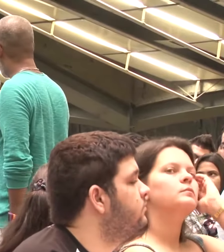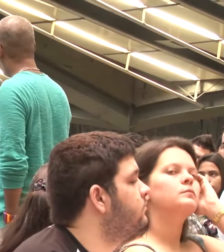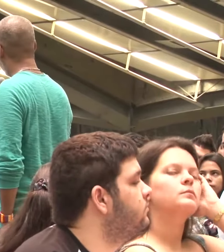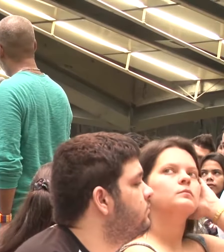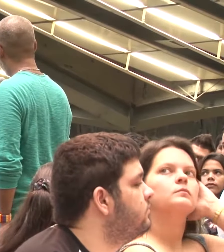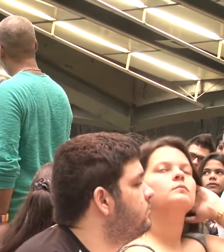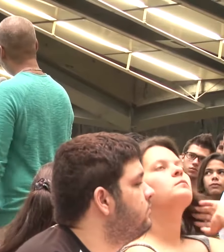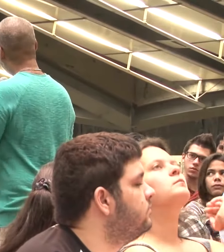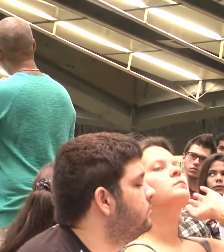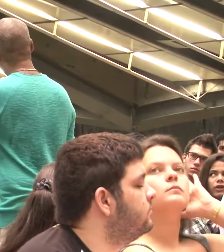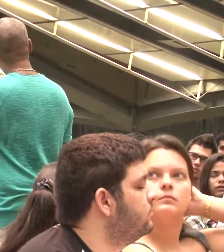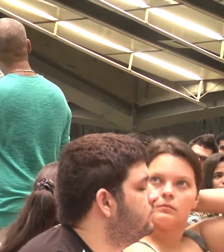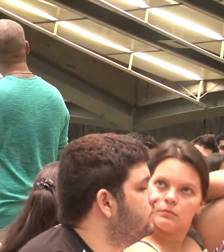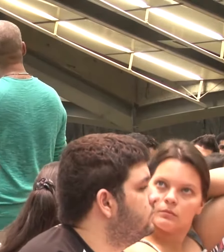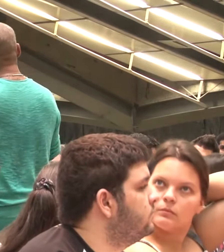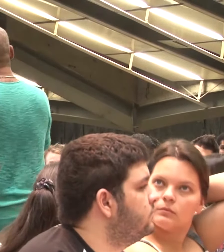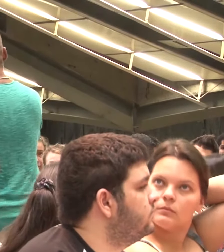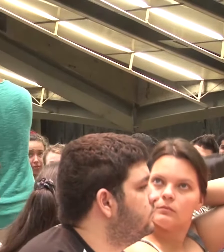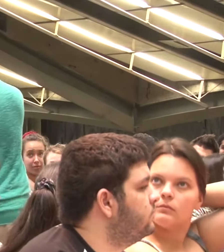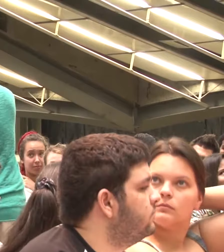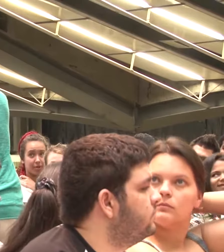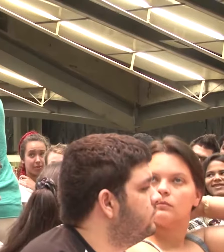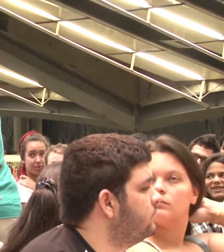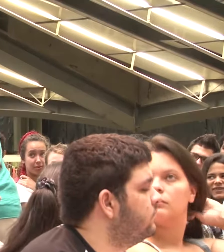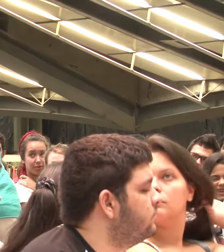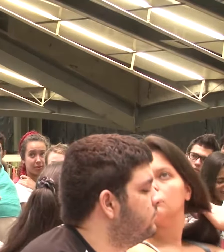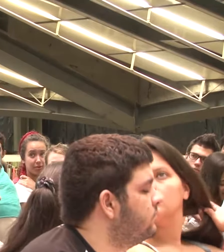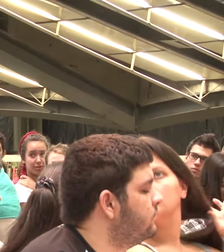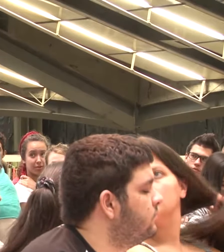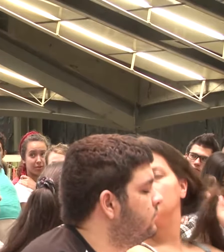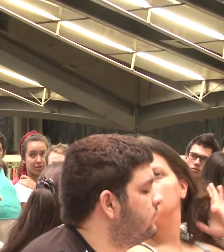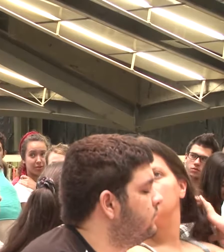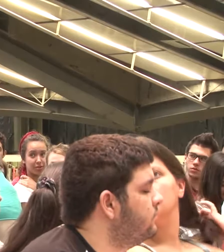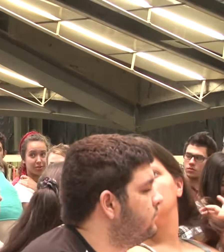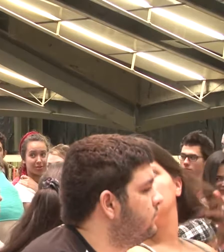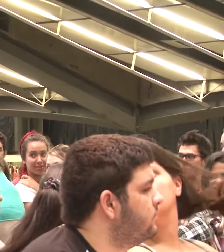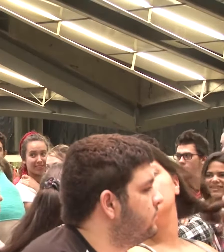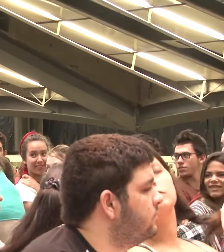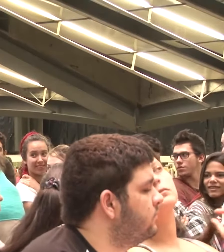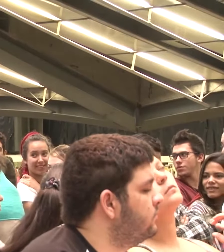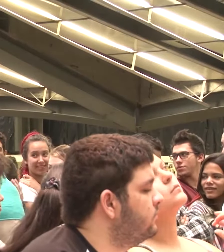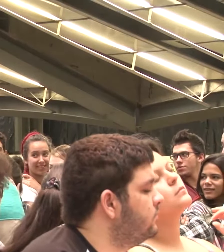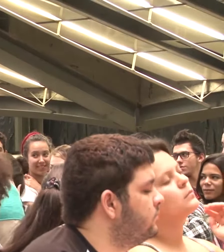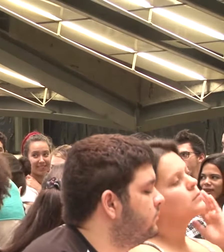e ela acaba o quê? Flertando com o... É tu mesmo, meu irmão.